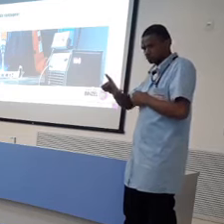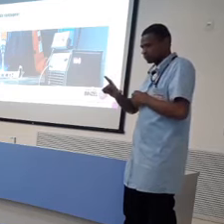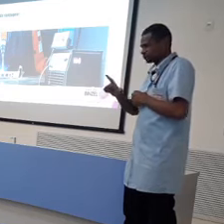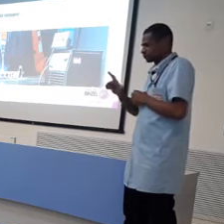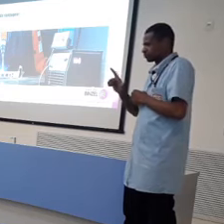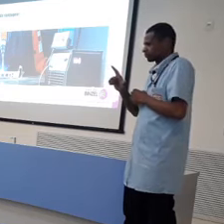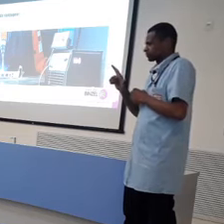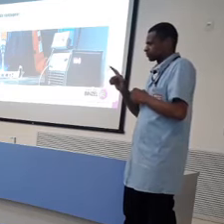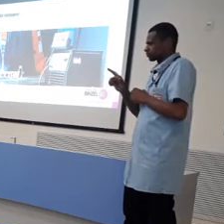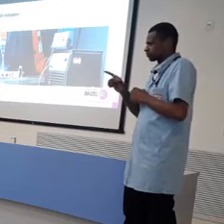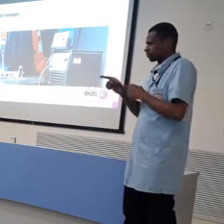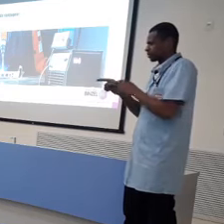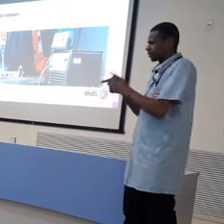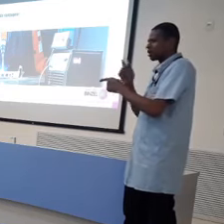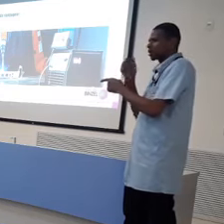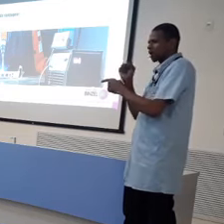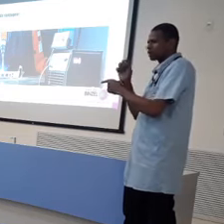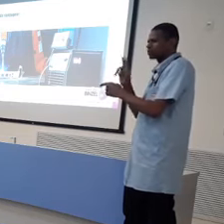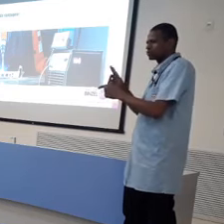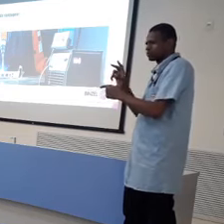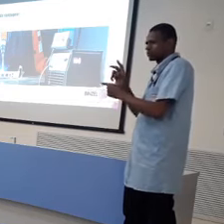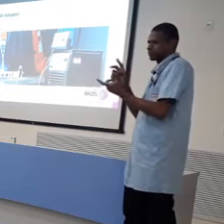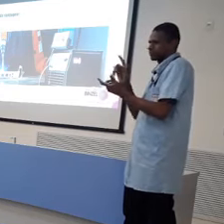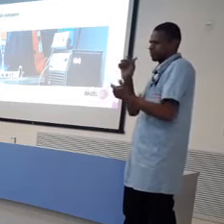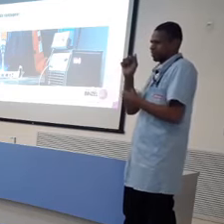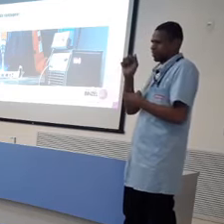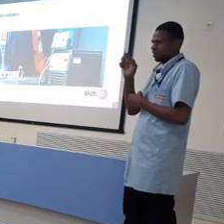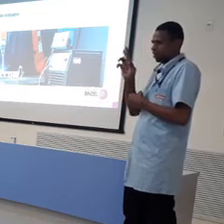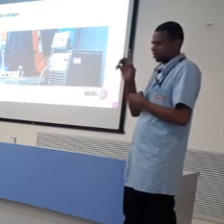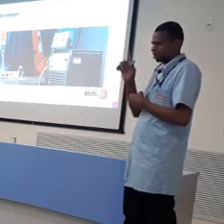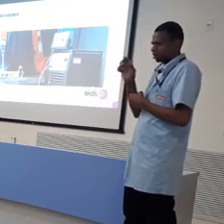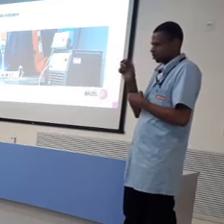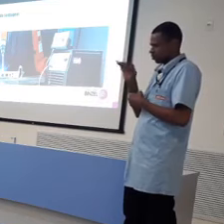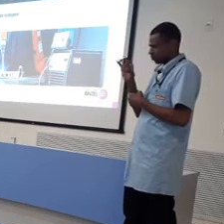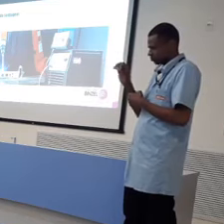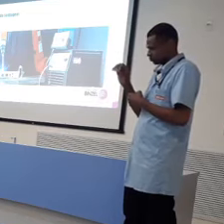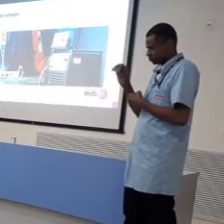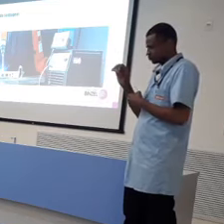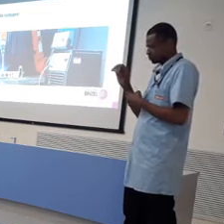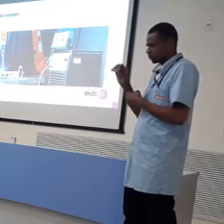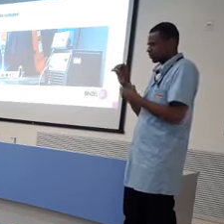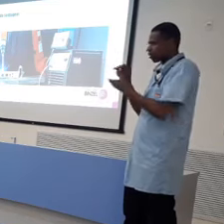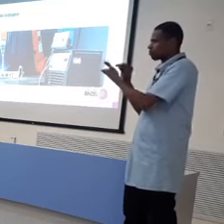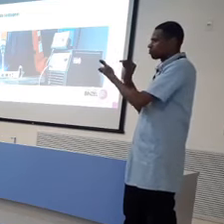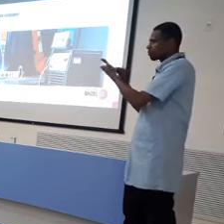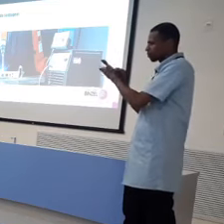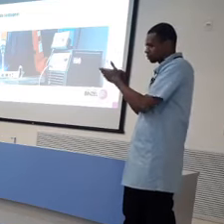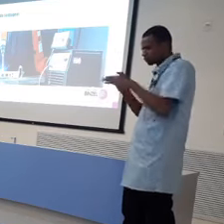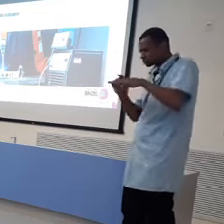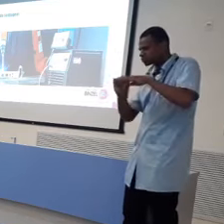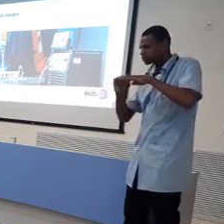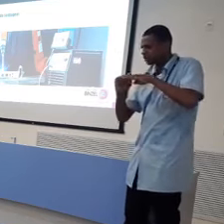Vai te perguntar que gás você está utilizando, gás argônio, você vai colocar lá, chapa de 3 milímetros.